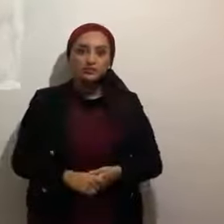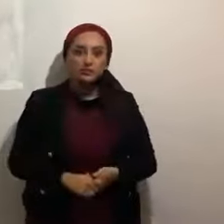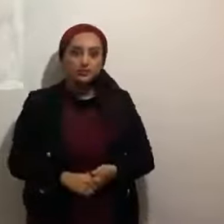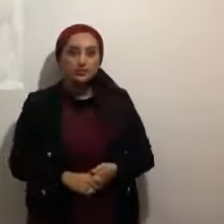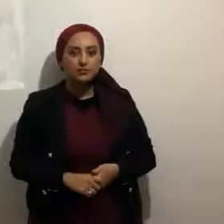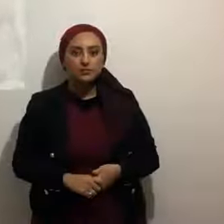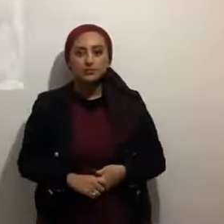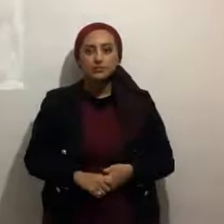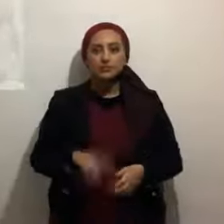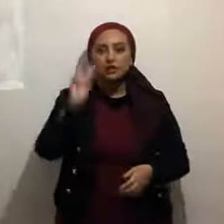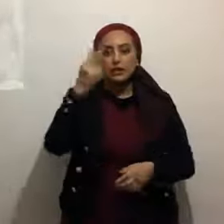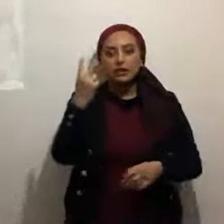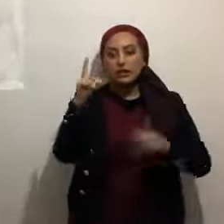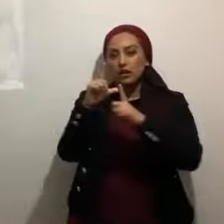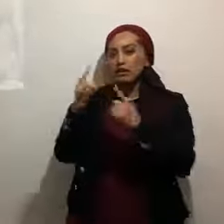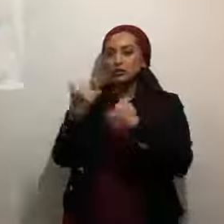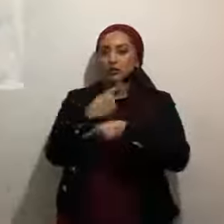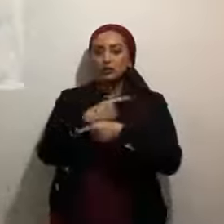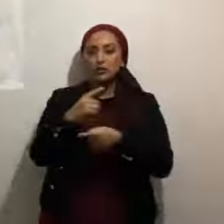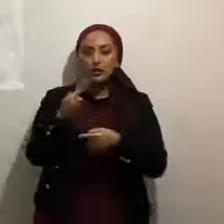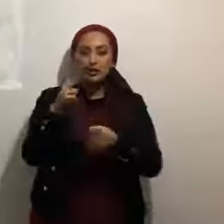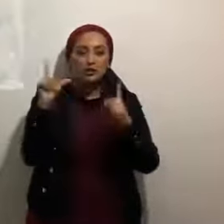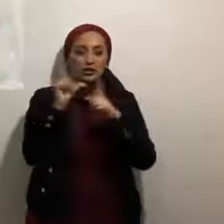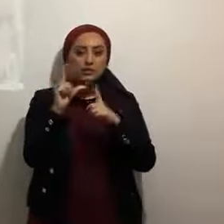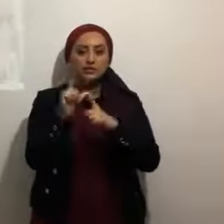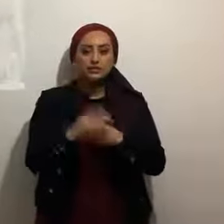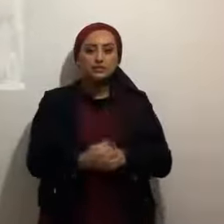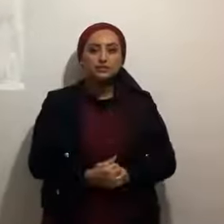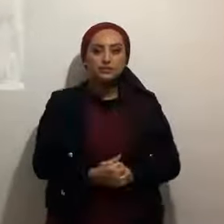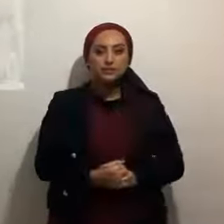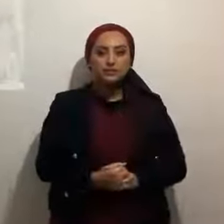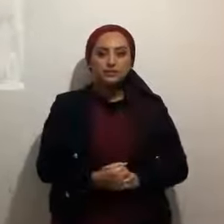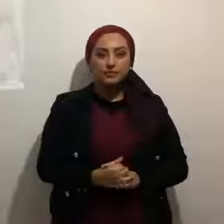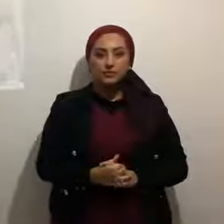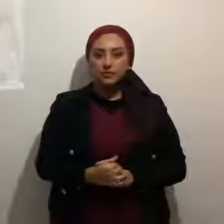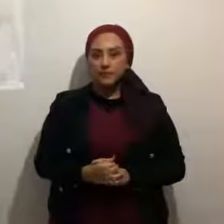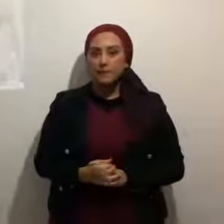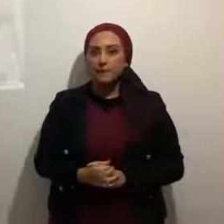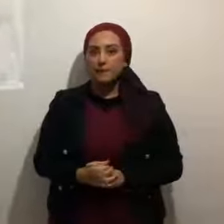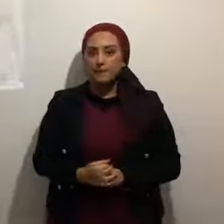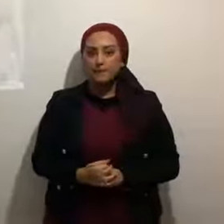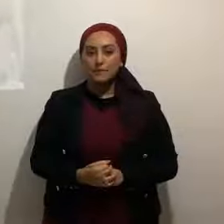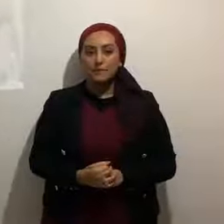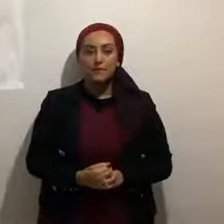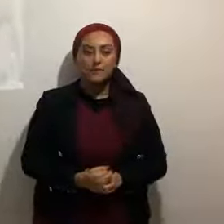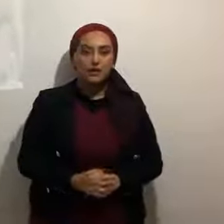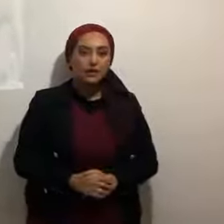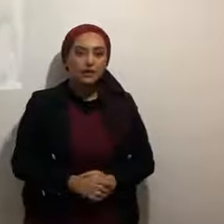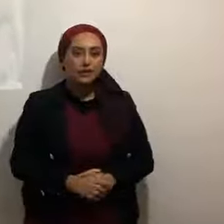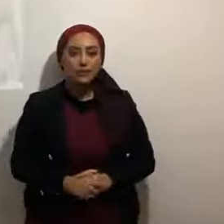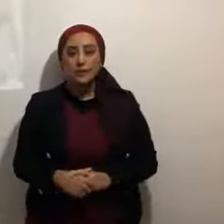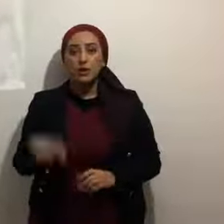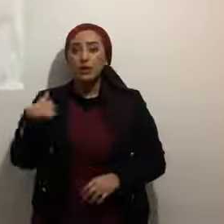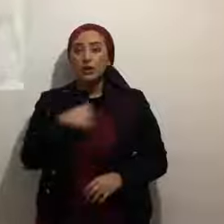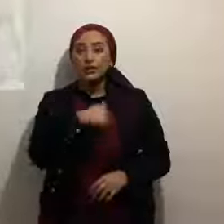La segunda carta, estamos en la segunda carta. Bueno, entonces la idea es esta. Vimos cómo Yohanan está